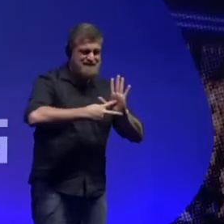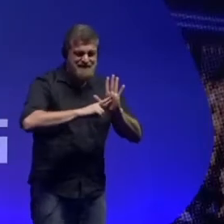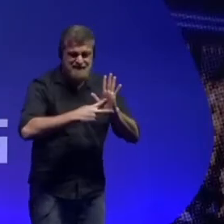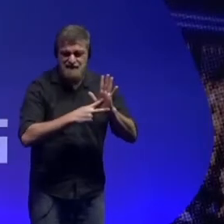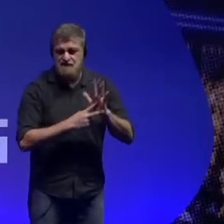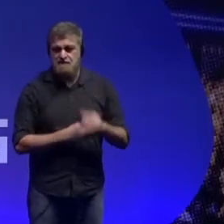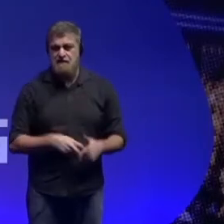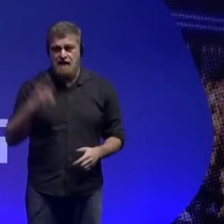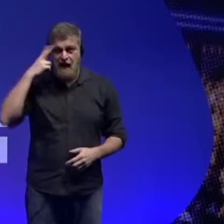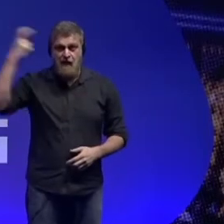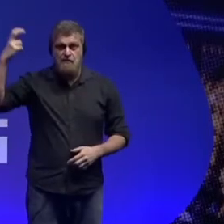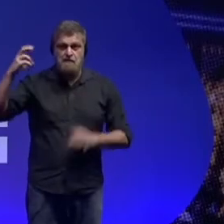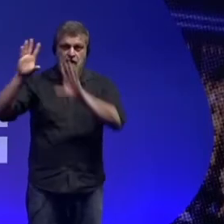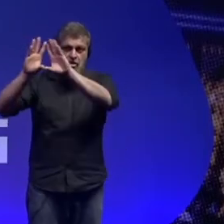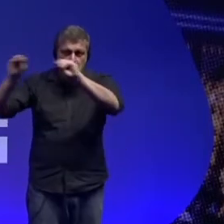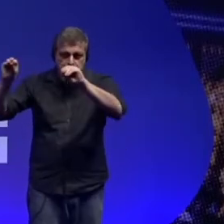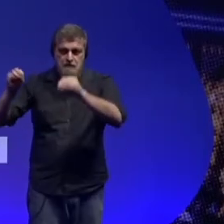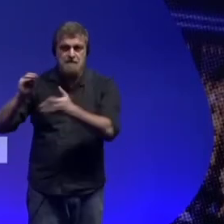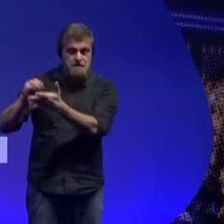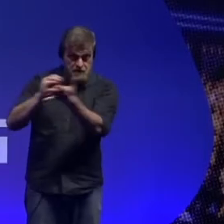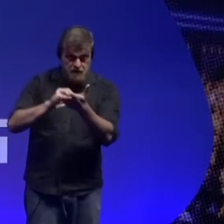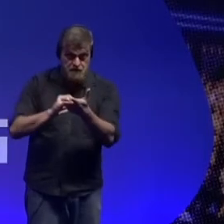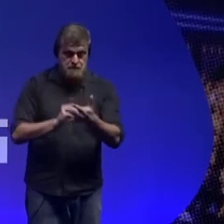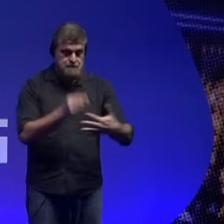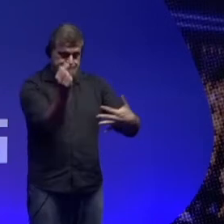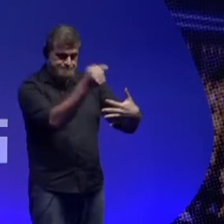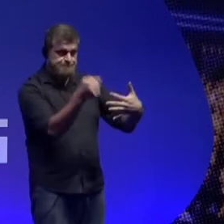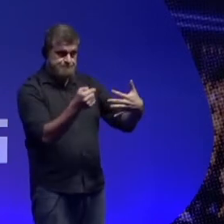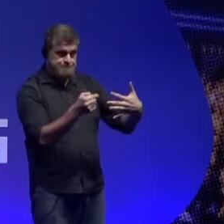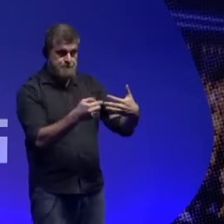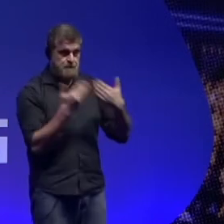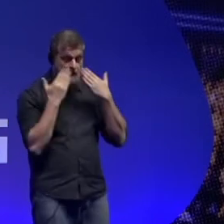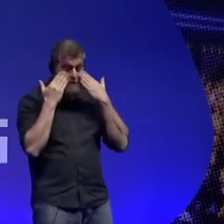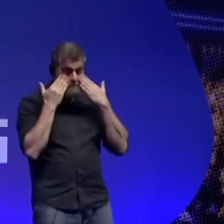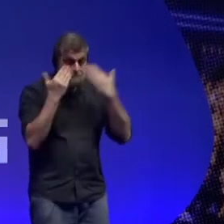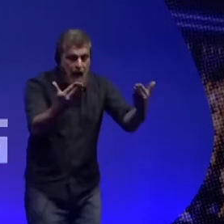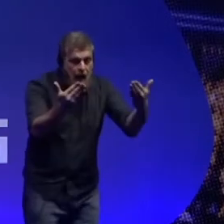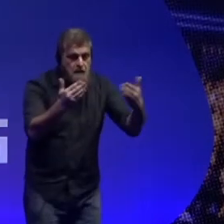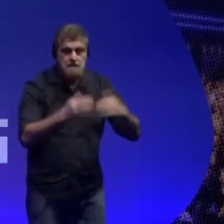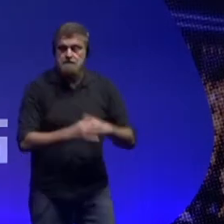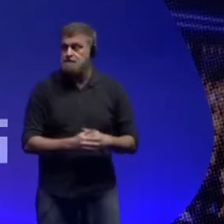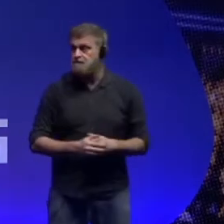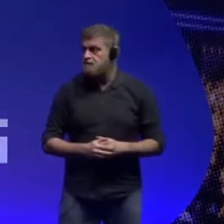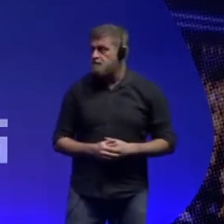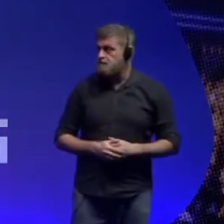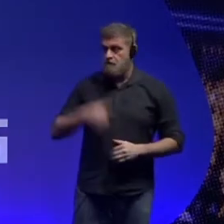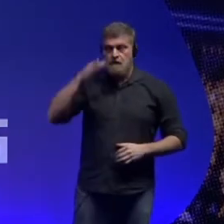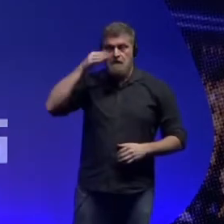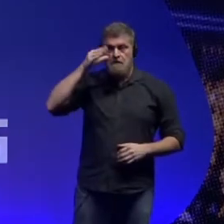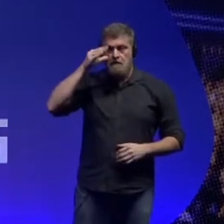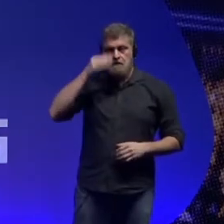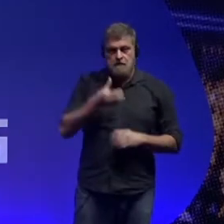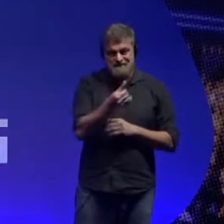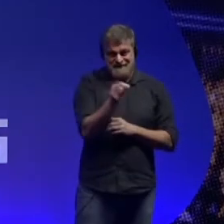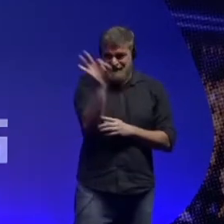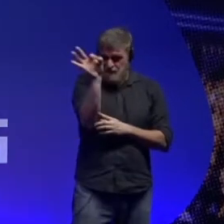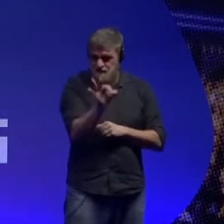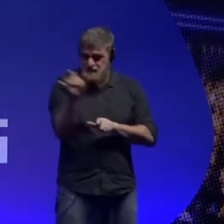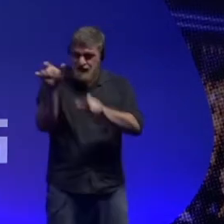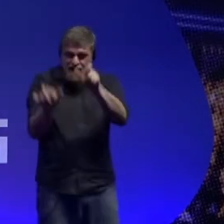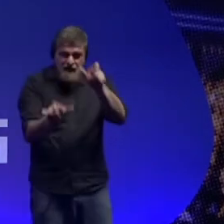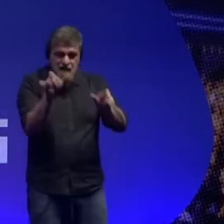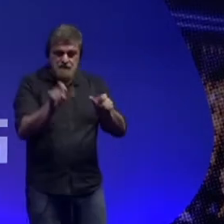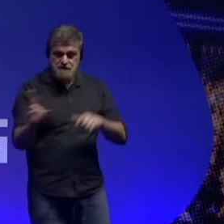corporativa que a gente não vai poder falar hoje, mas esses são os declarados. E aí, logicamente, eu fiquei curioso, tá bom, então 60% das pessoas estão falando